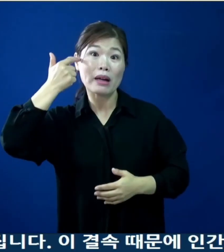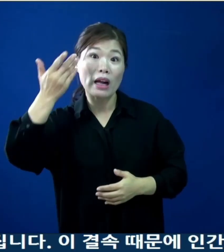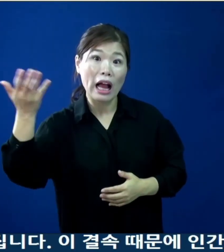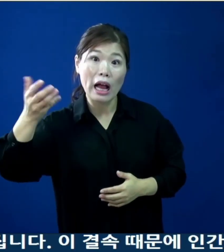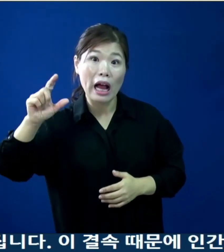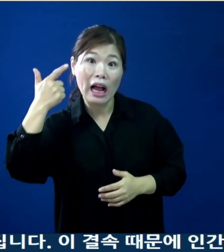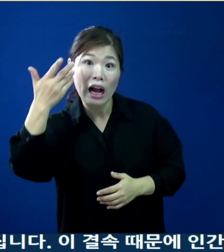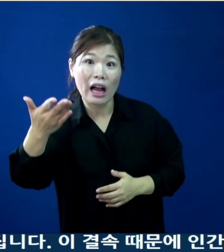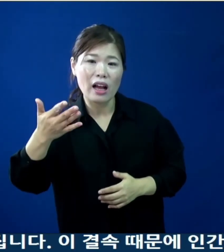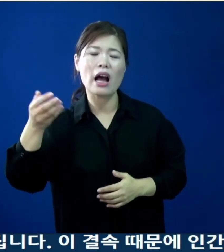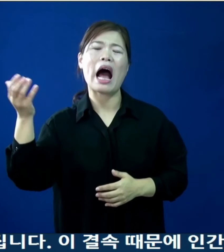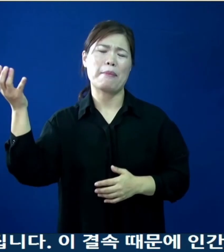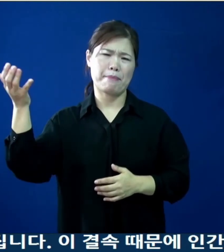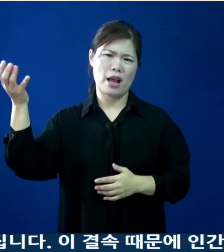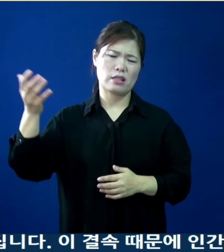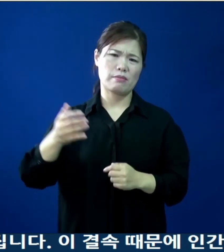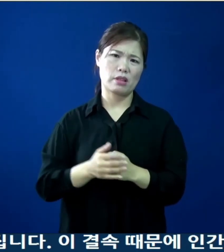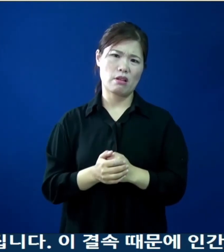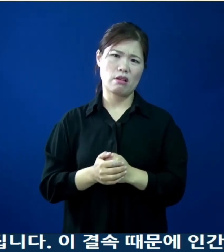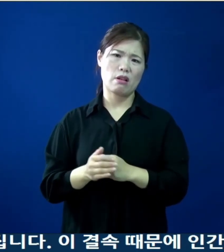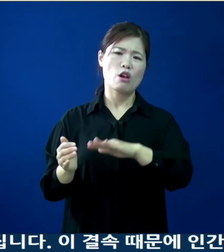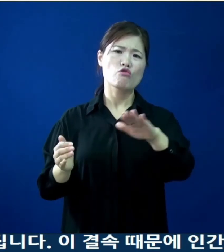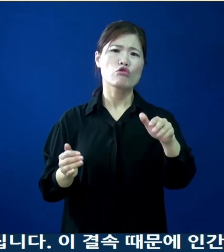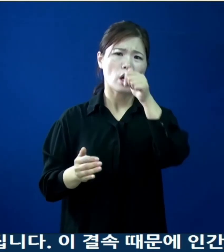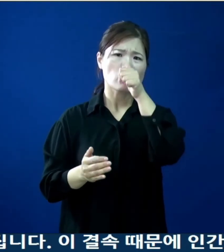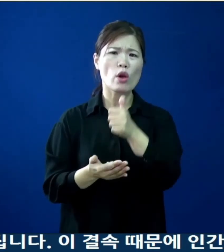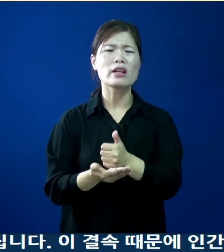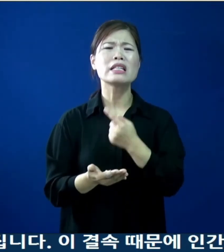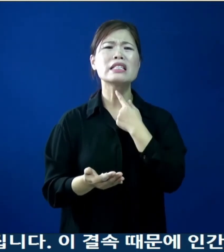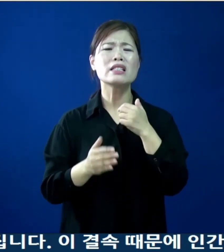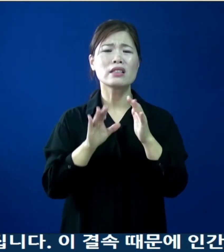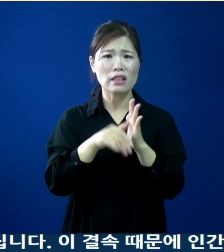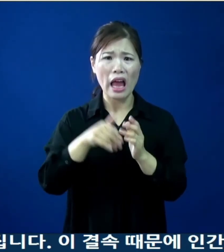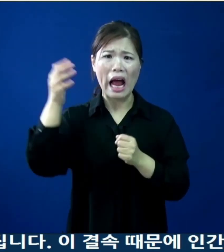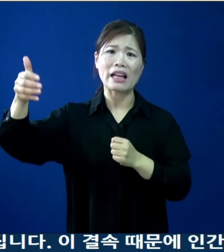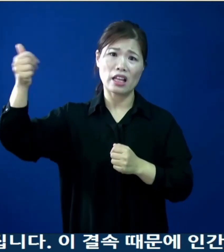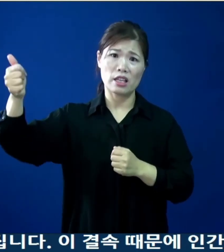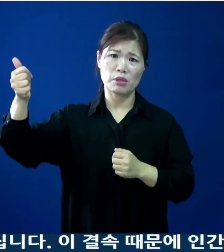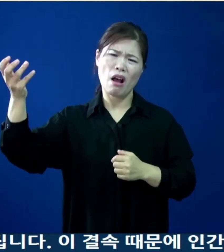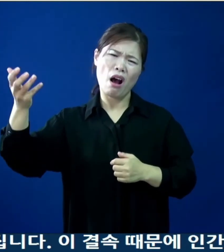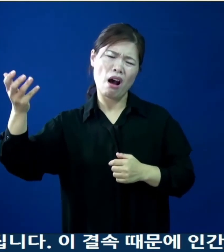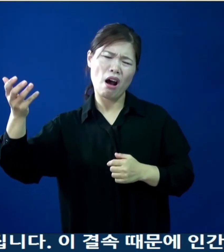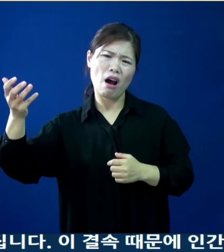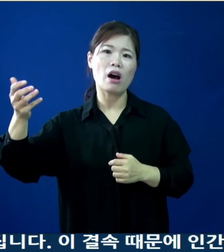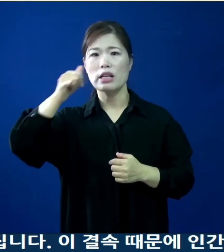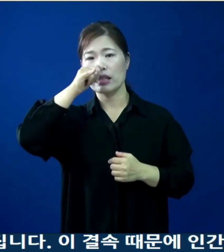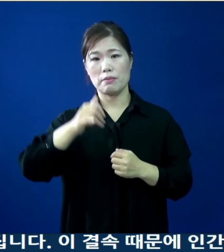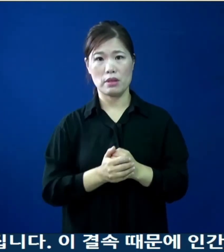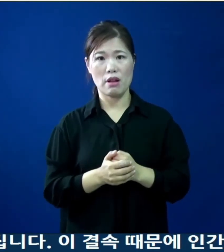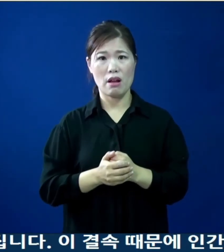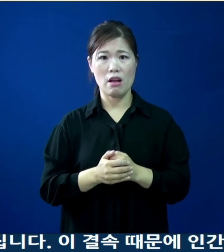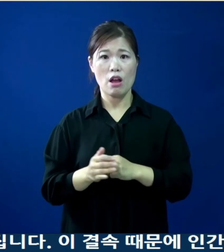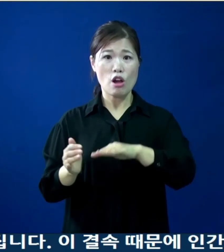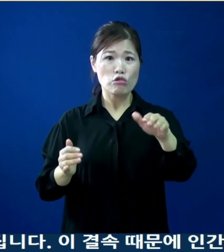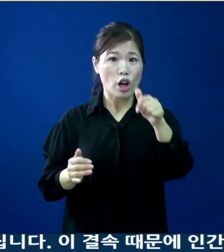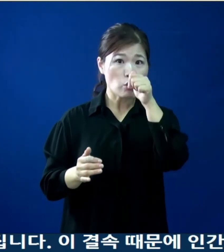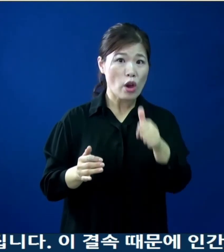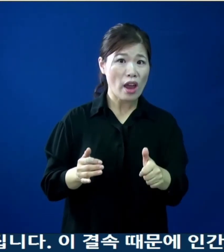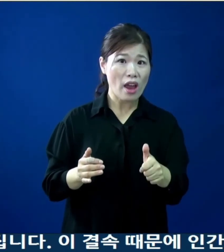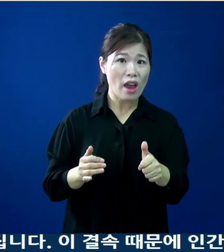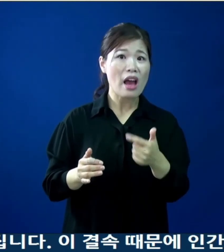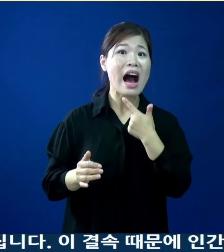아파하십니다. 우리가 죄를 지을 때 하나님은 아파하십니다. 하나님이 우리가 죄를 지을 때 아파하지